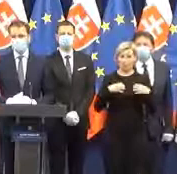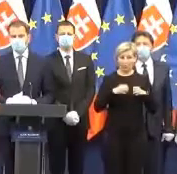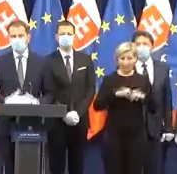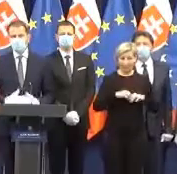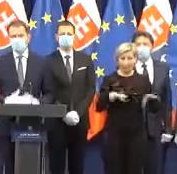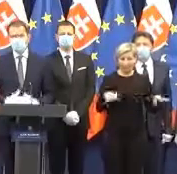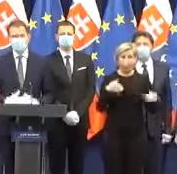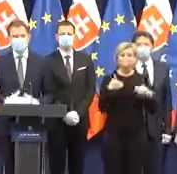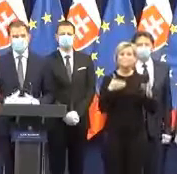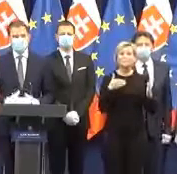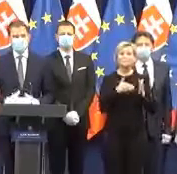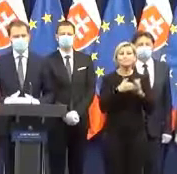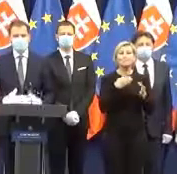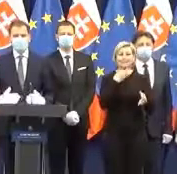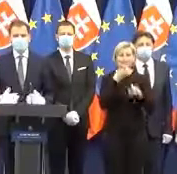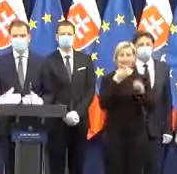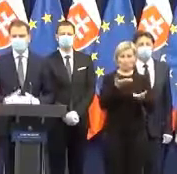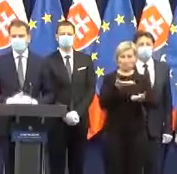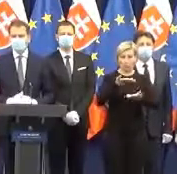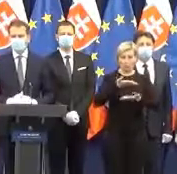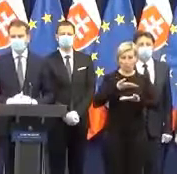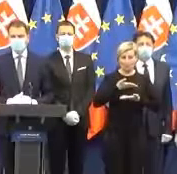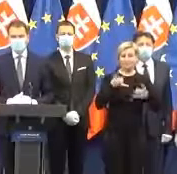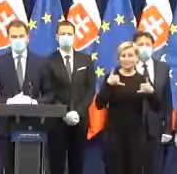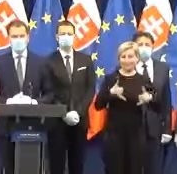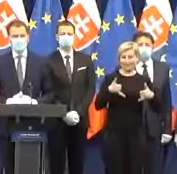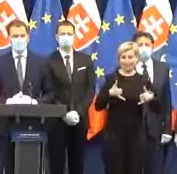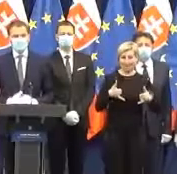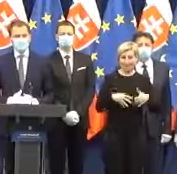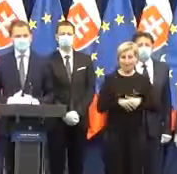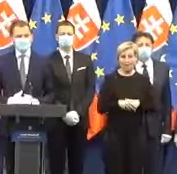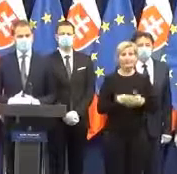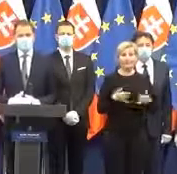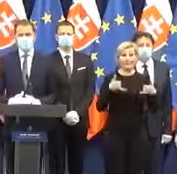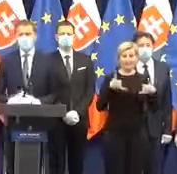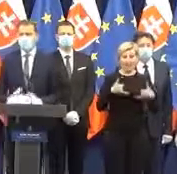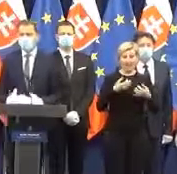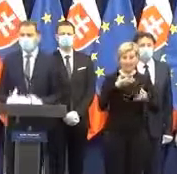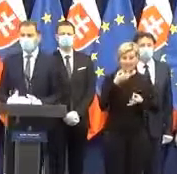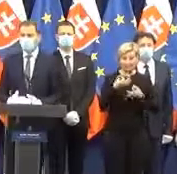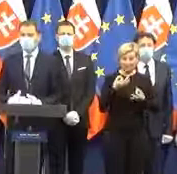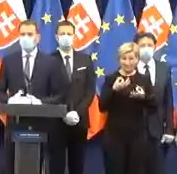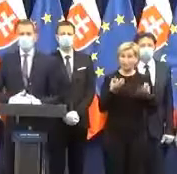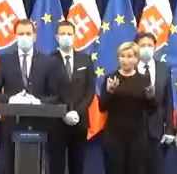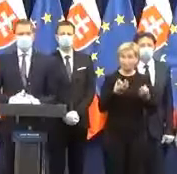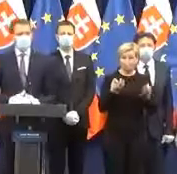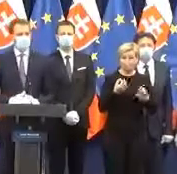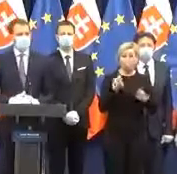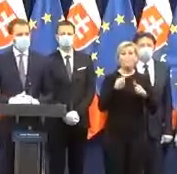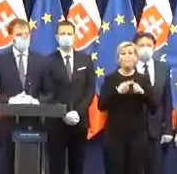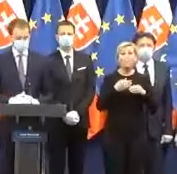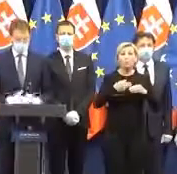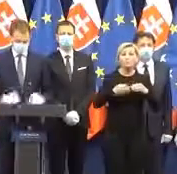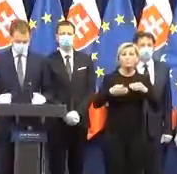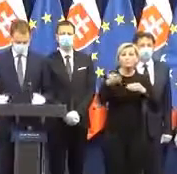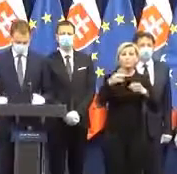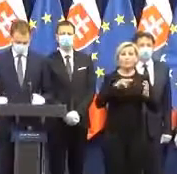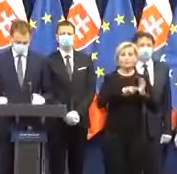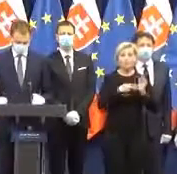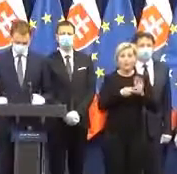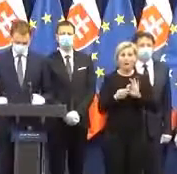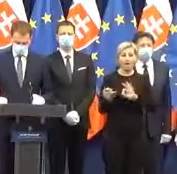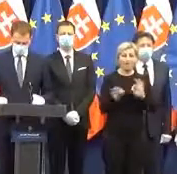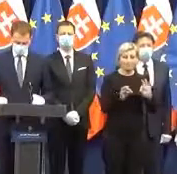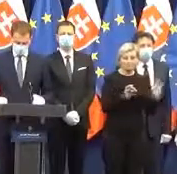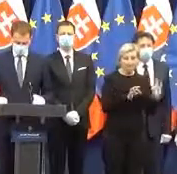o aktuálnej situácii, a nie len aktuálnej, ale hlavne o pripravenosti a plánoch, ako chceme bojovať s